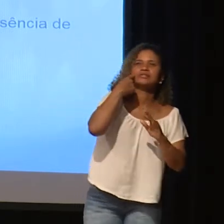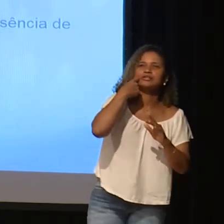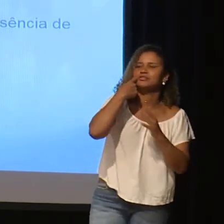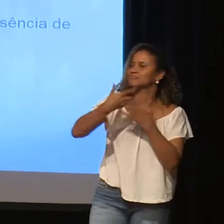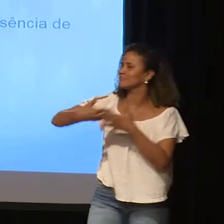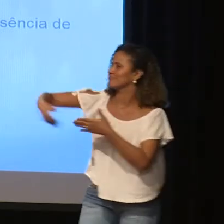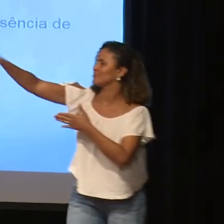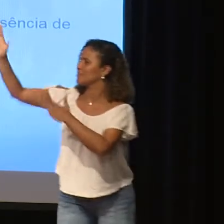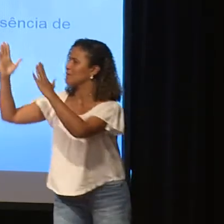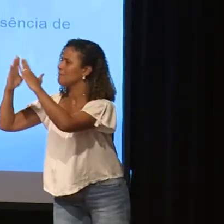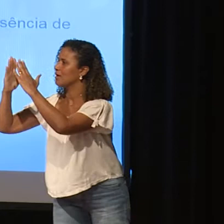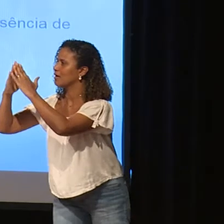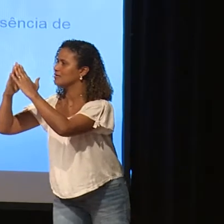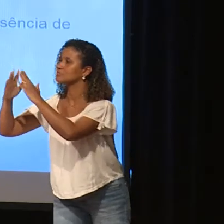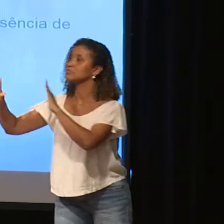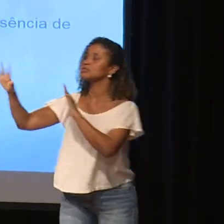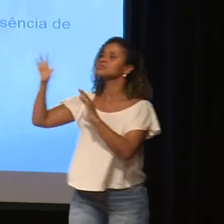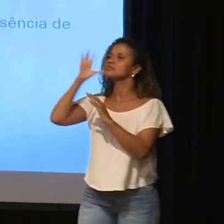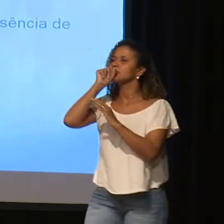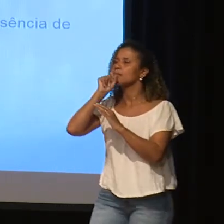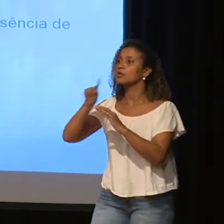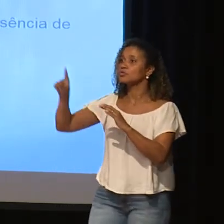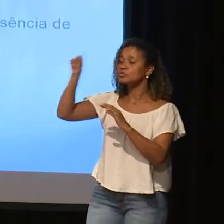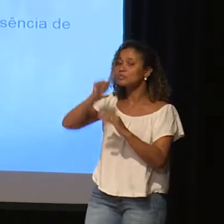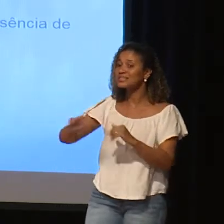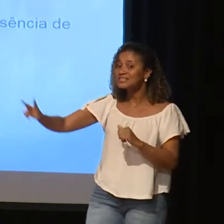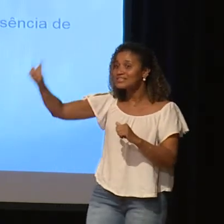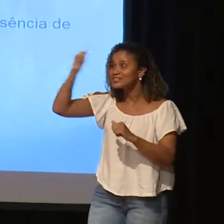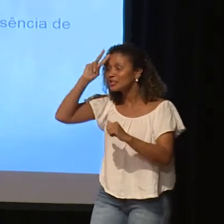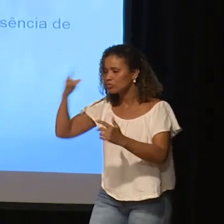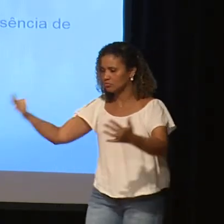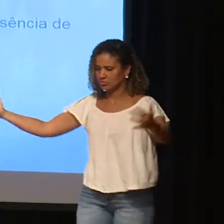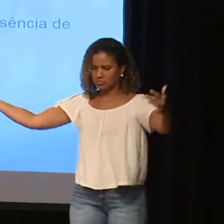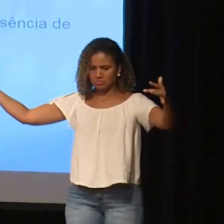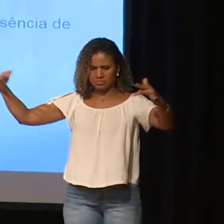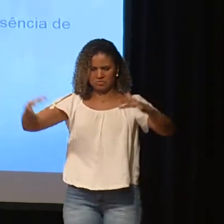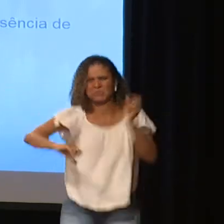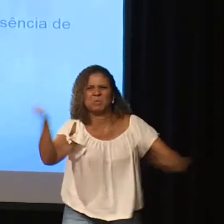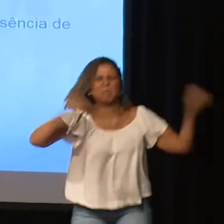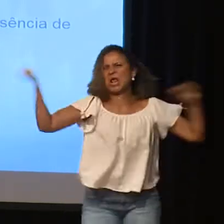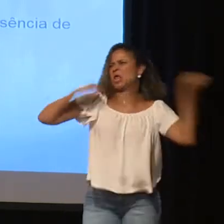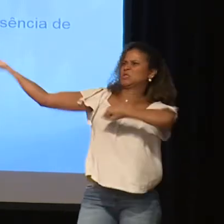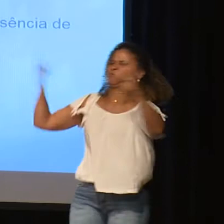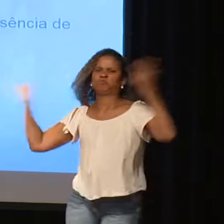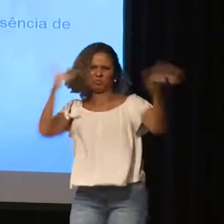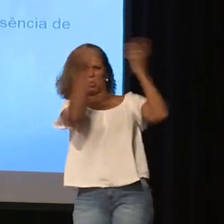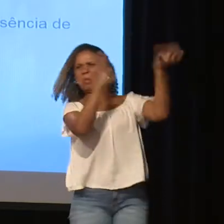Exemplo, de segunda a sexta, eu estava em casa, aí o sábado e domingo, quando eu voltava, então era